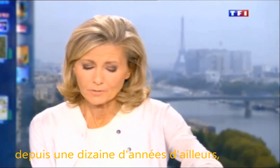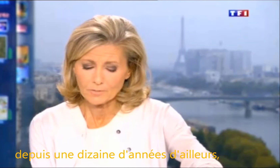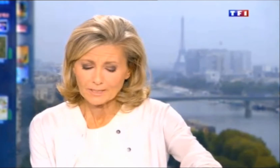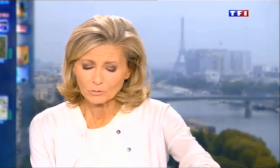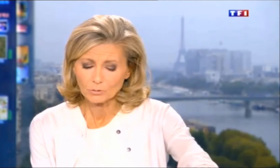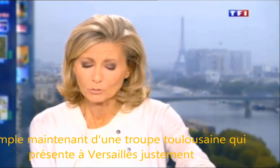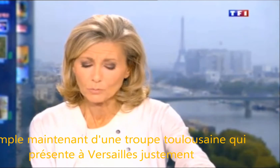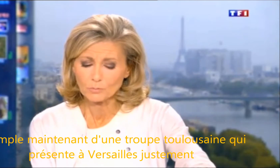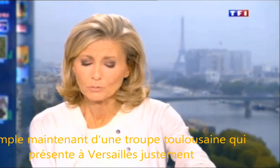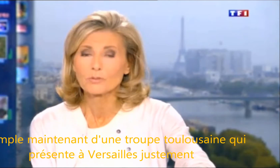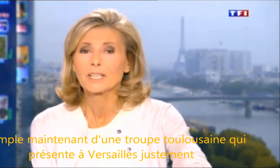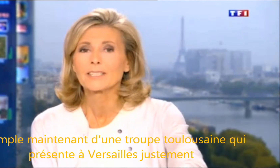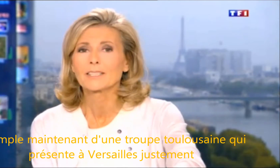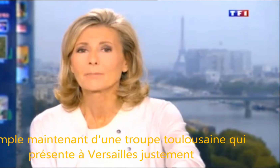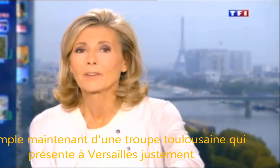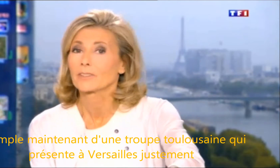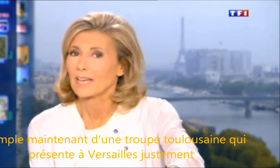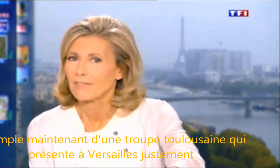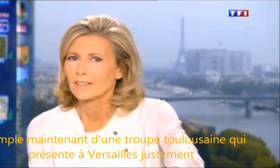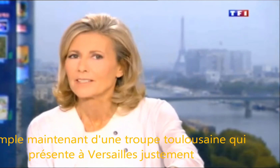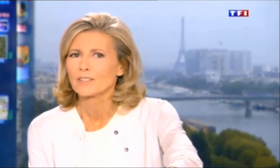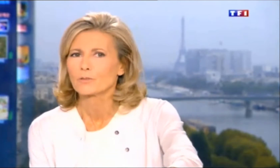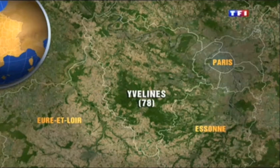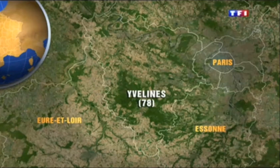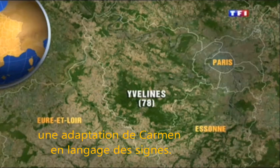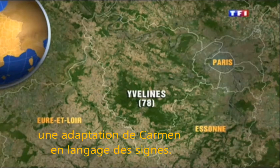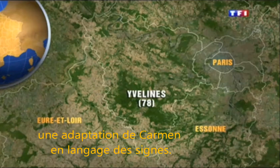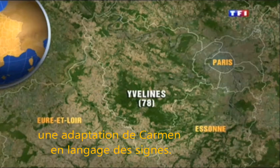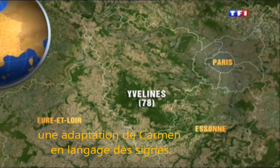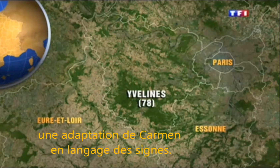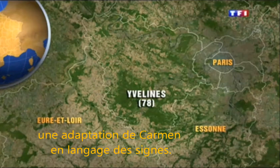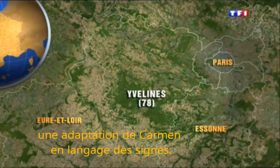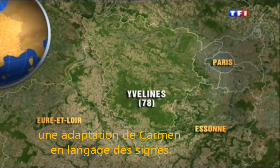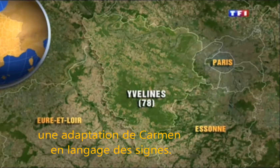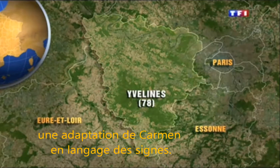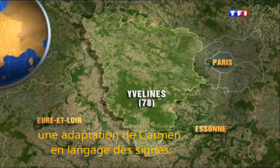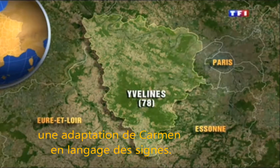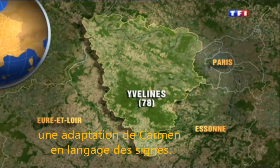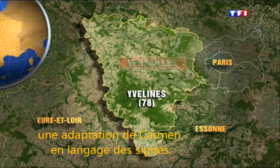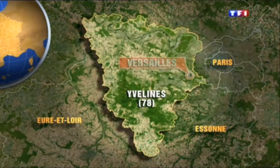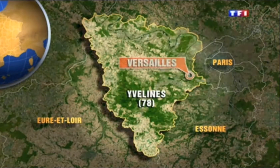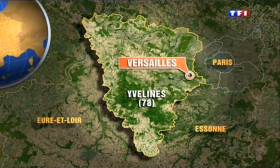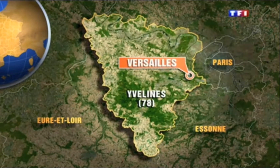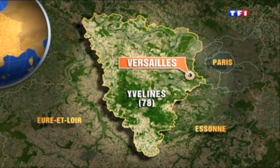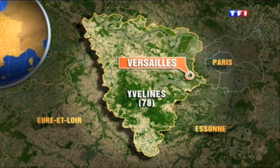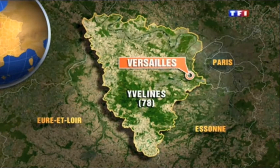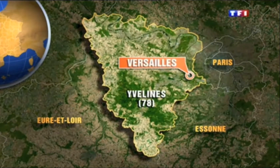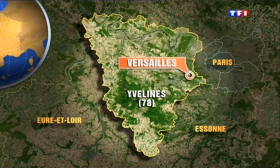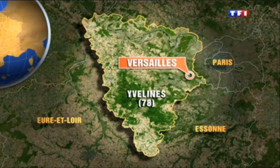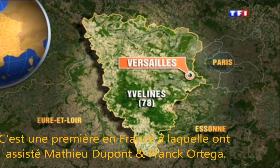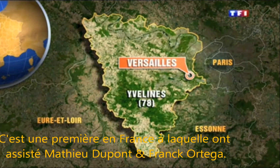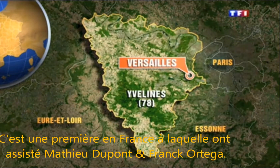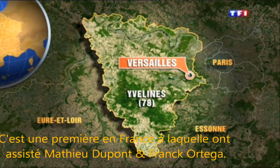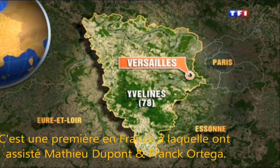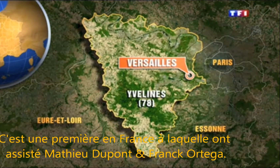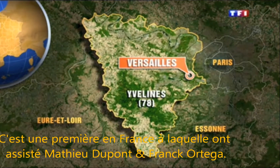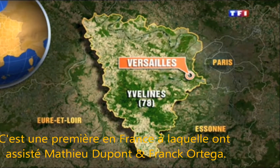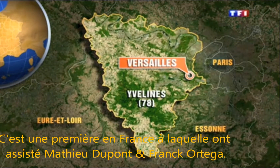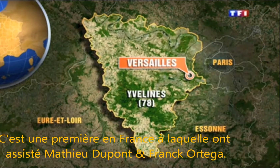L'exemple maintenant d'une troupe toulousaine qui présente à Versailles justement une adaptation de Carmen en langage des signes. C'est une première en France à